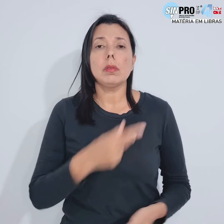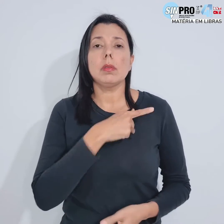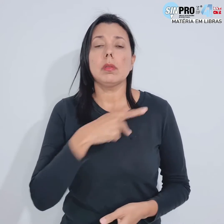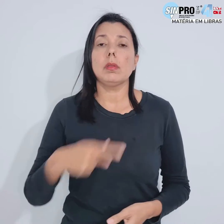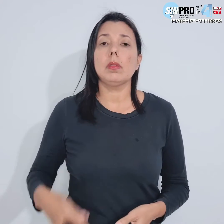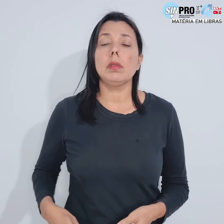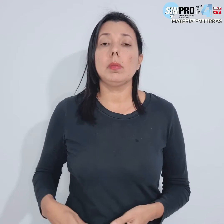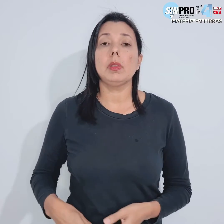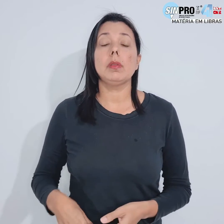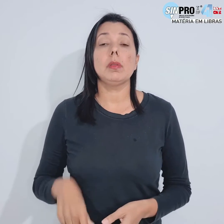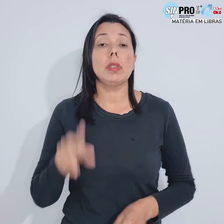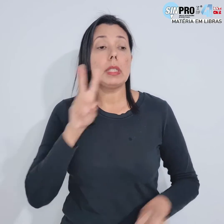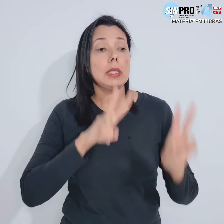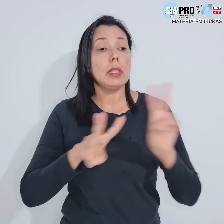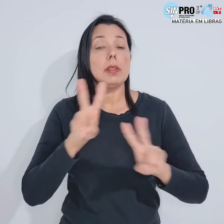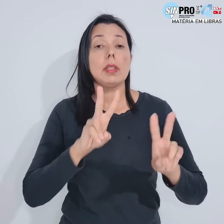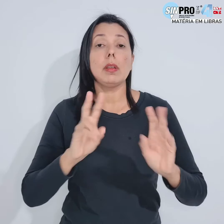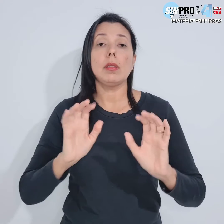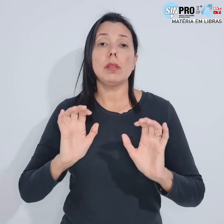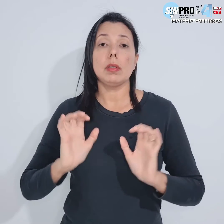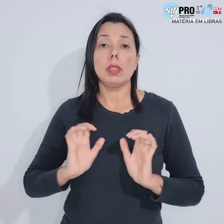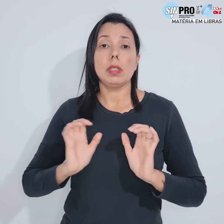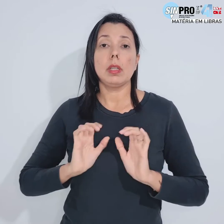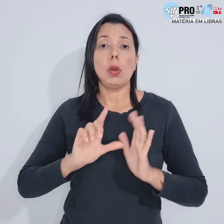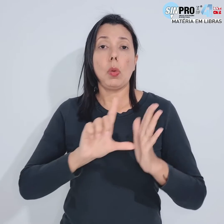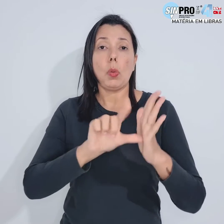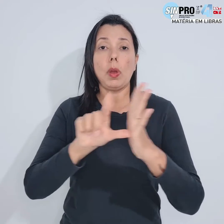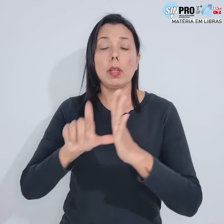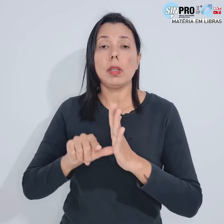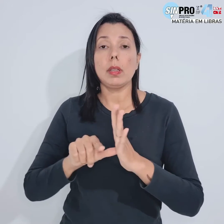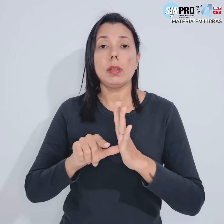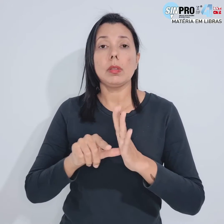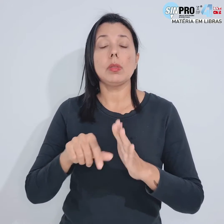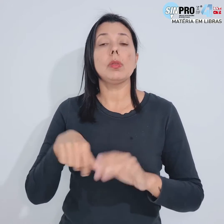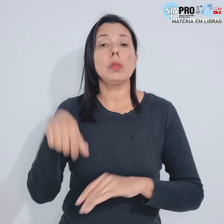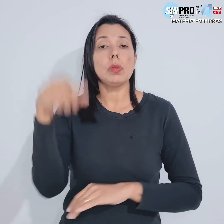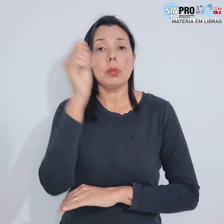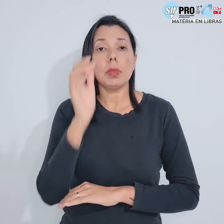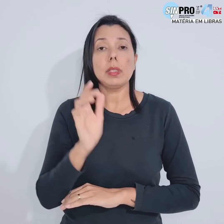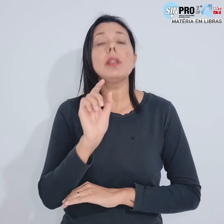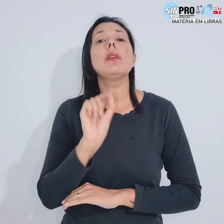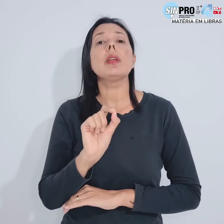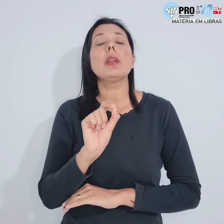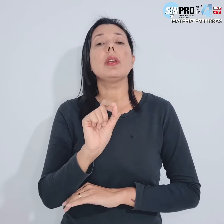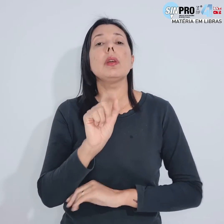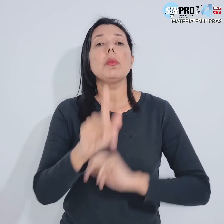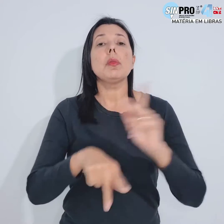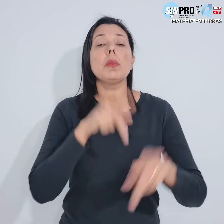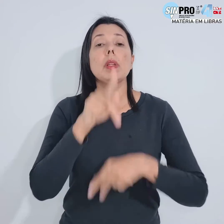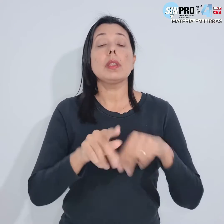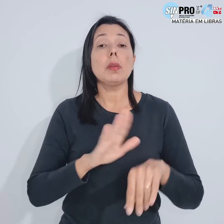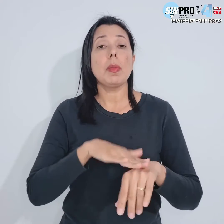públicos. Na visão da elite, o atraso do Brasil se deve à população mais pobre e